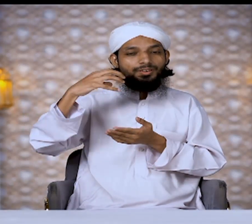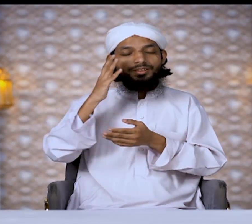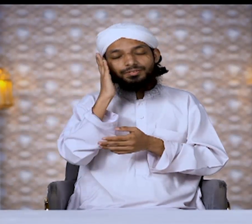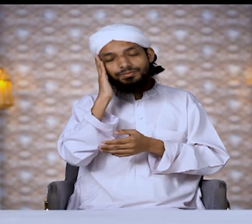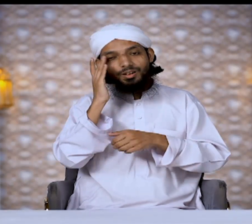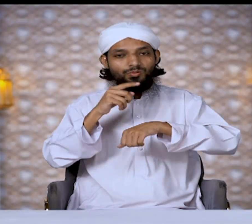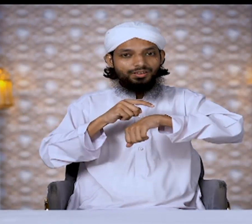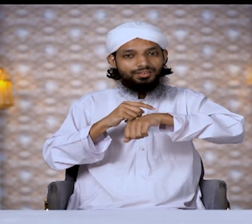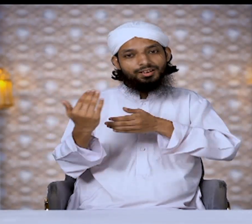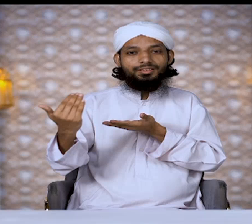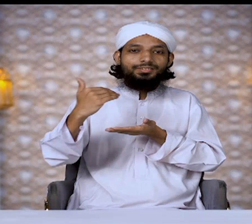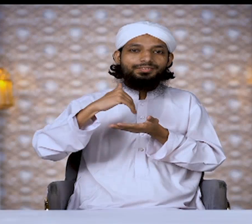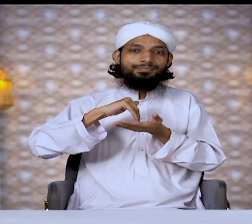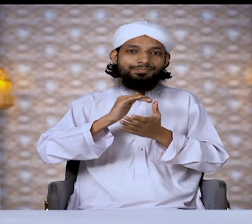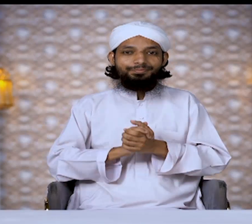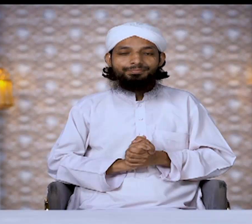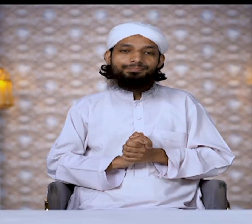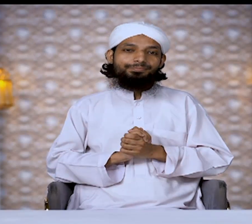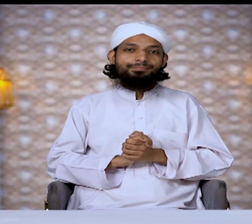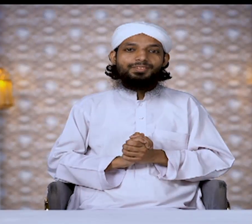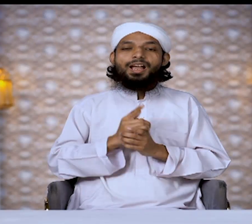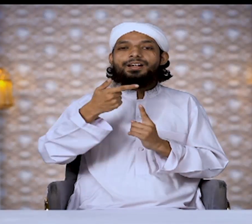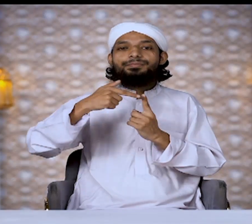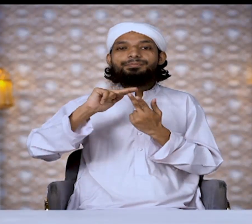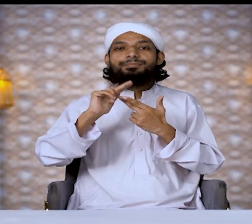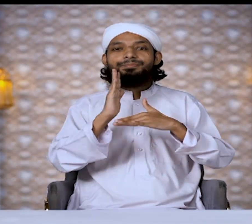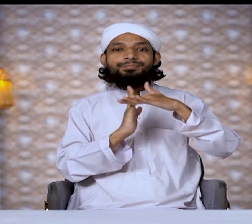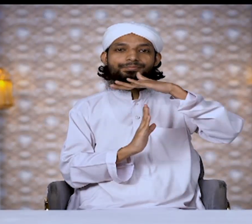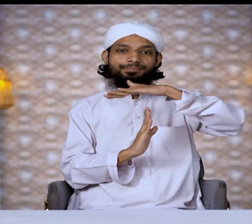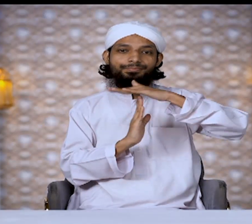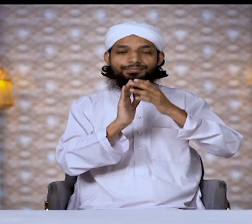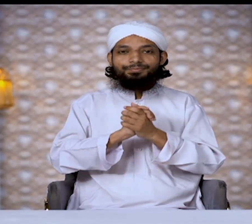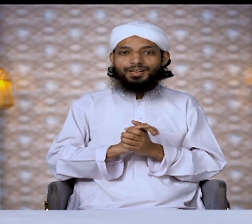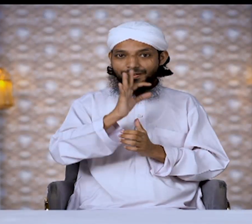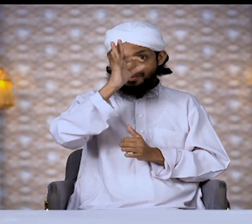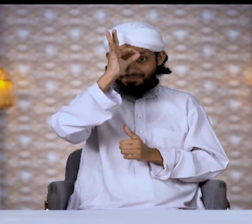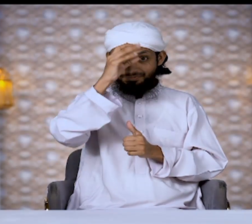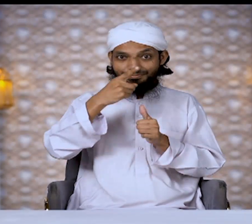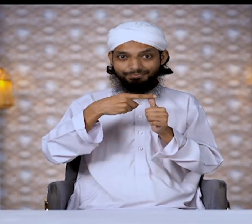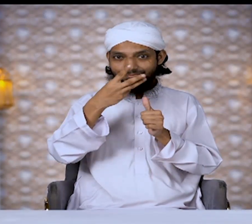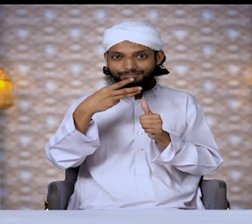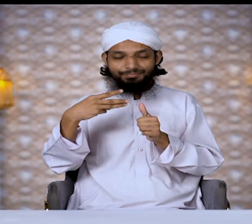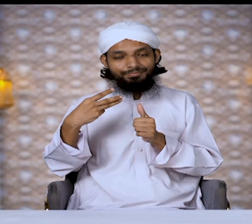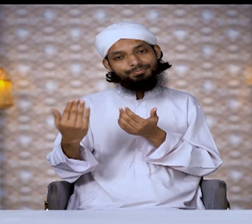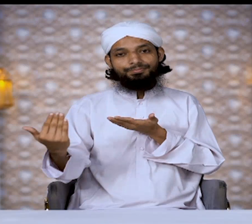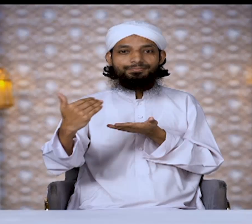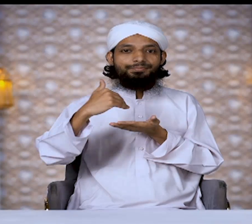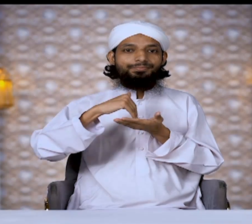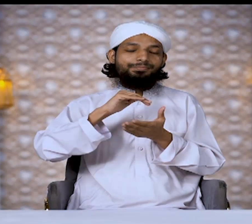تھوڑا آرام کرنے کے وقت آ جایا کریں۔ چنانچہ مفتی امجد علی اعظمی رحمت اللہ علیہ اعلیٰ حضرت رحمت اللہ علیہ کی خدمت میں حاضر ہو جاتے، اور